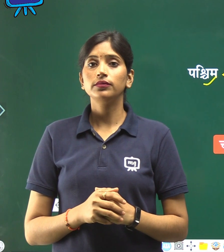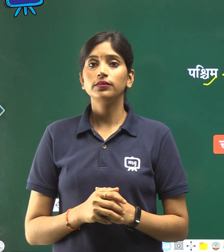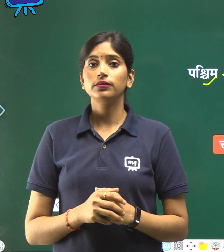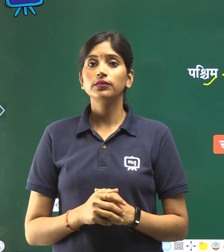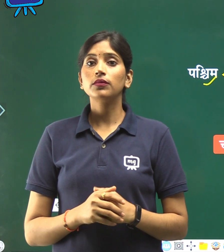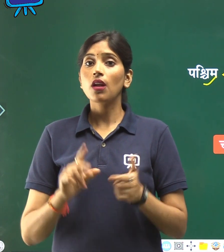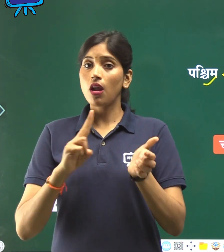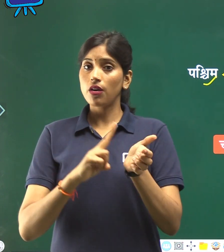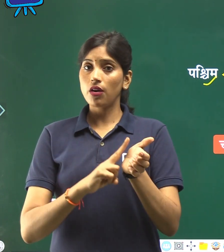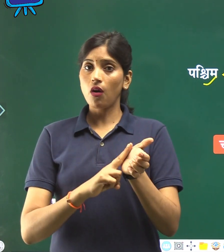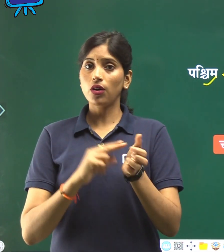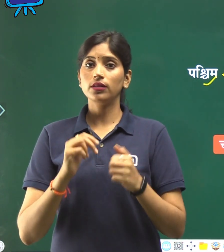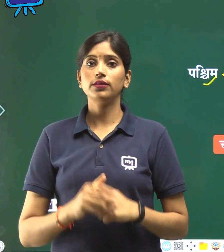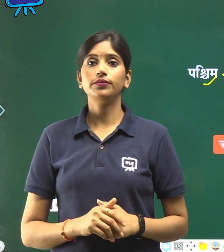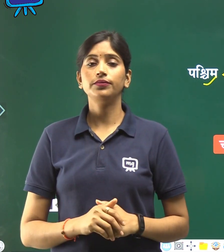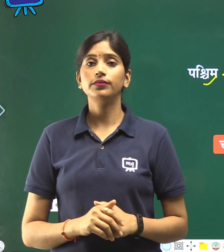उत्तर,